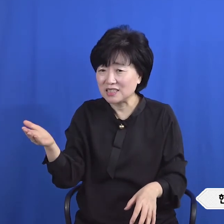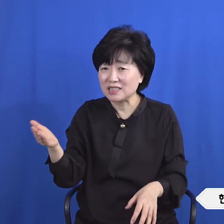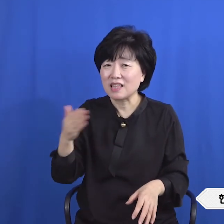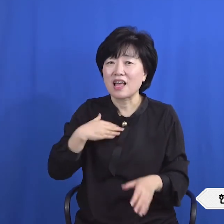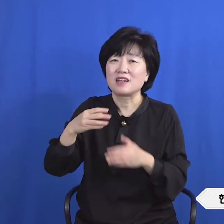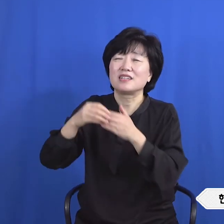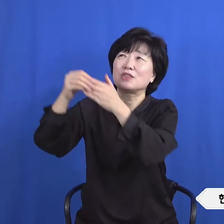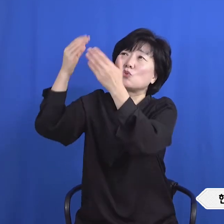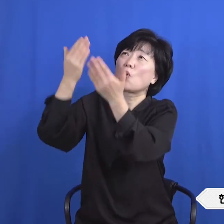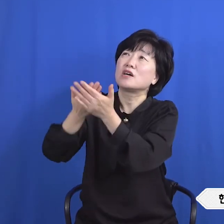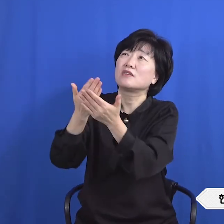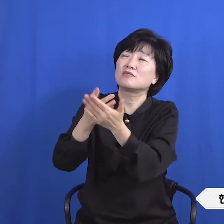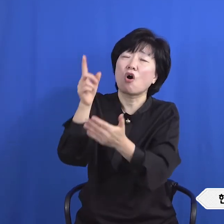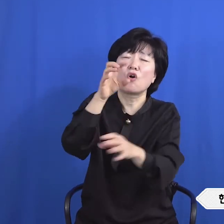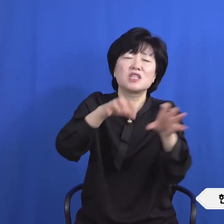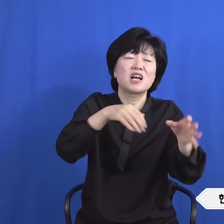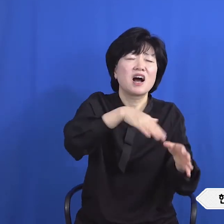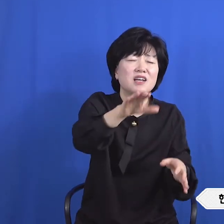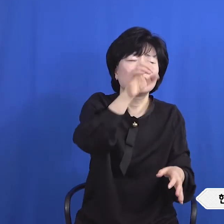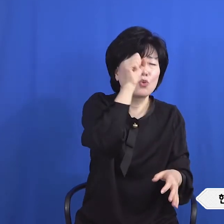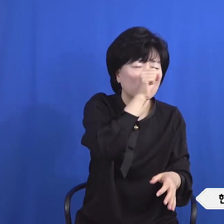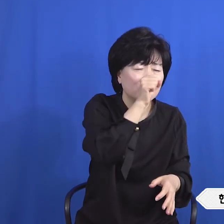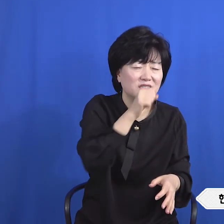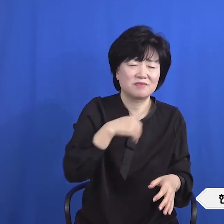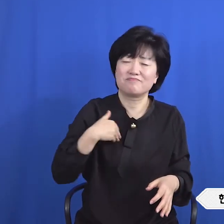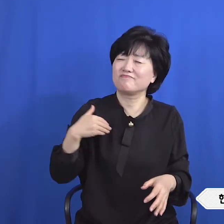가야 좋을지 나를 인도하소서.